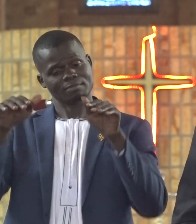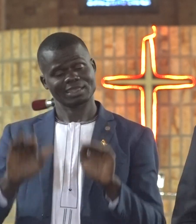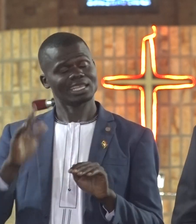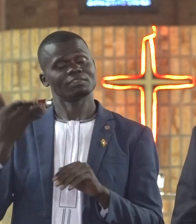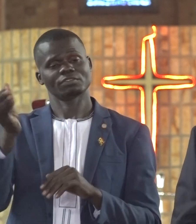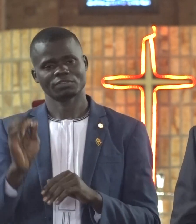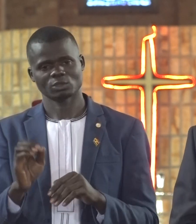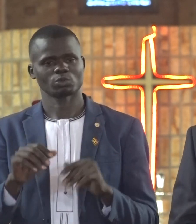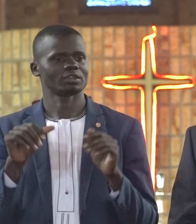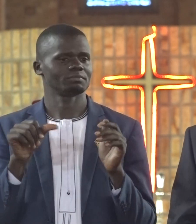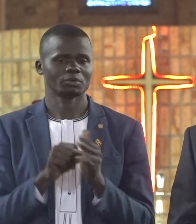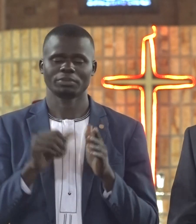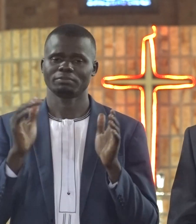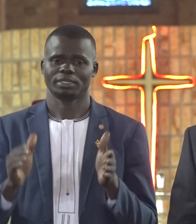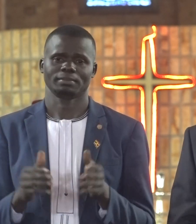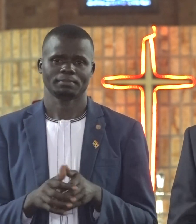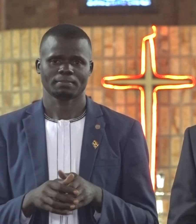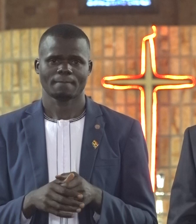kizibu okusingawo.